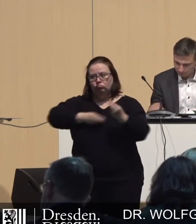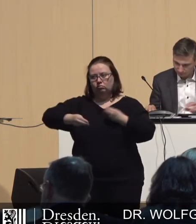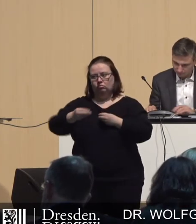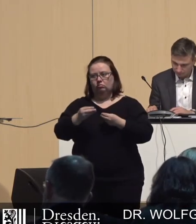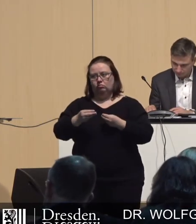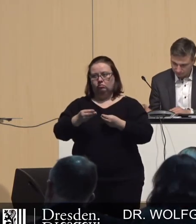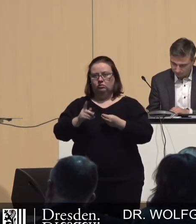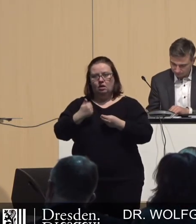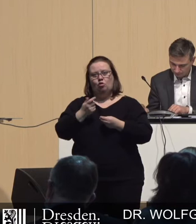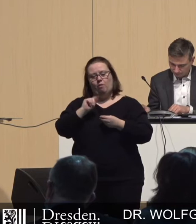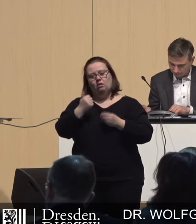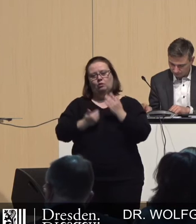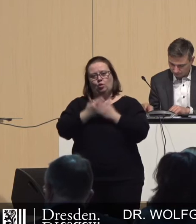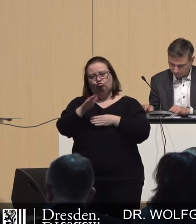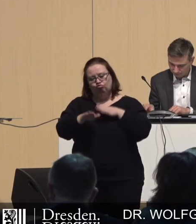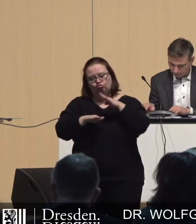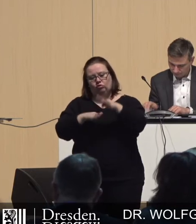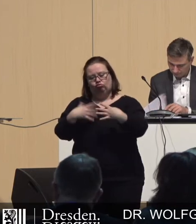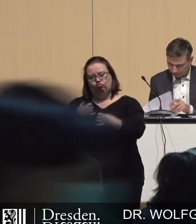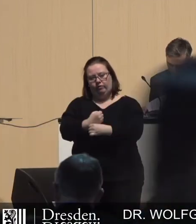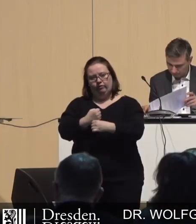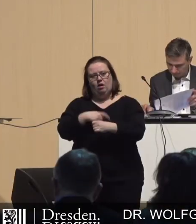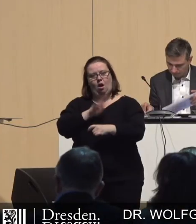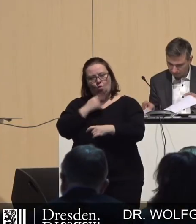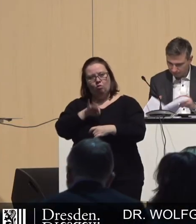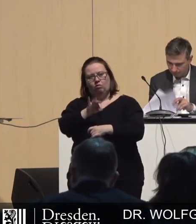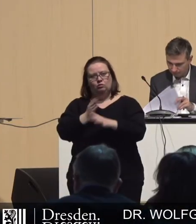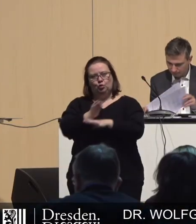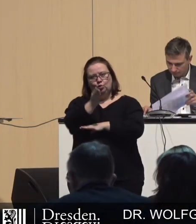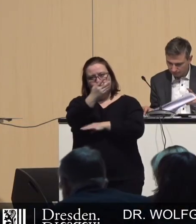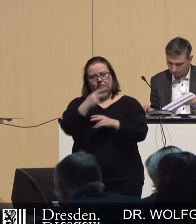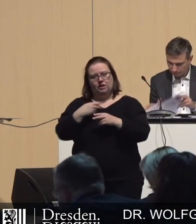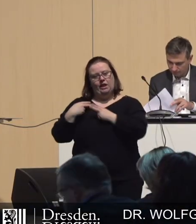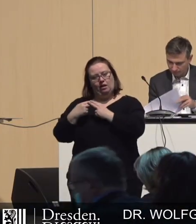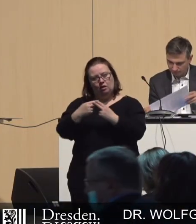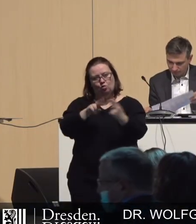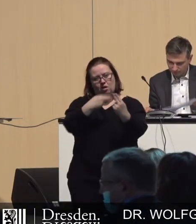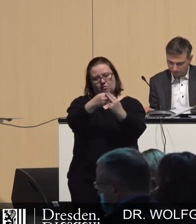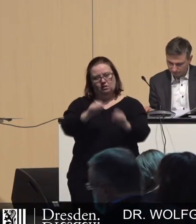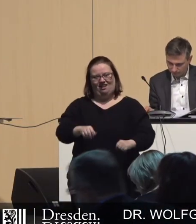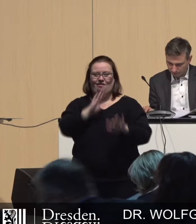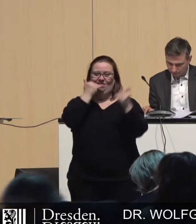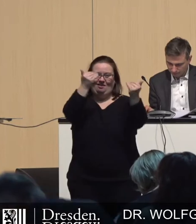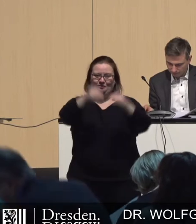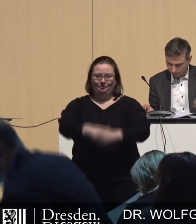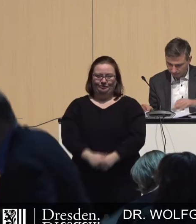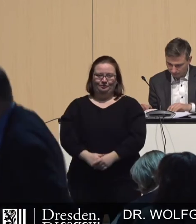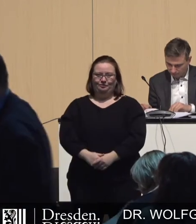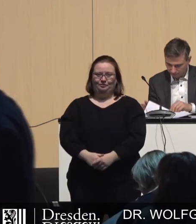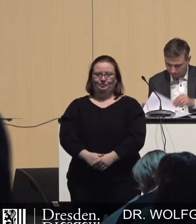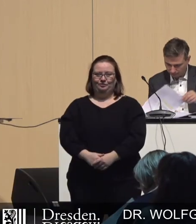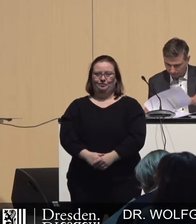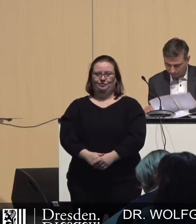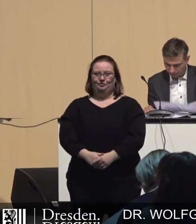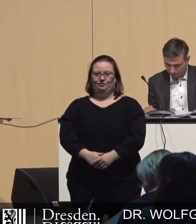einen weiteren kleinen Schritt, um unserer Verantwortung auch gegenüber zukünftigen Generationen gerecht zu werden. Vielen Dank.